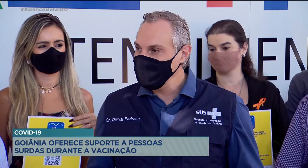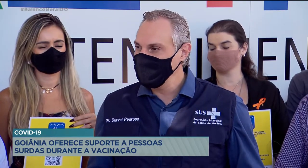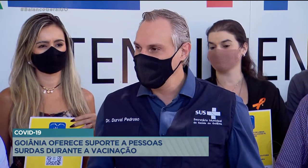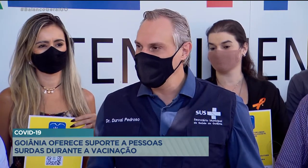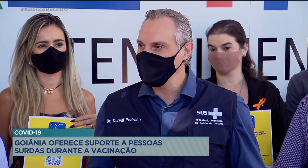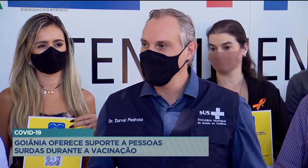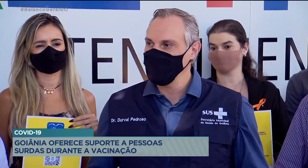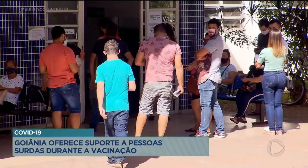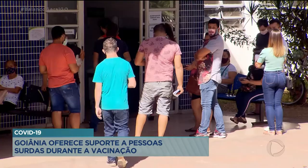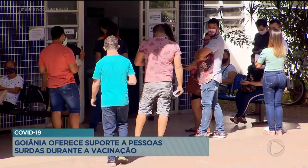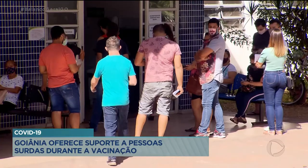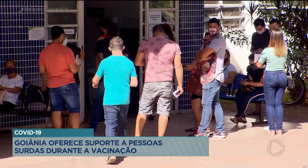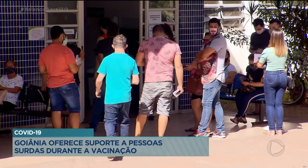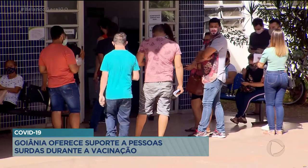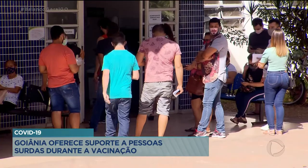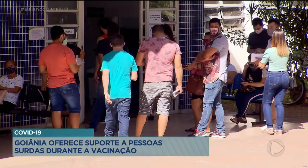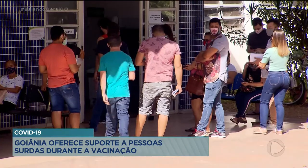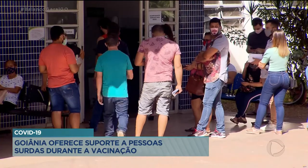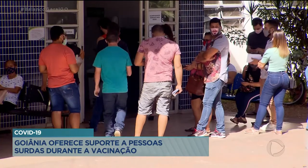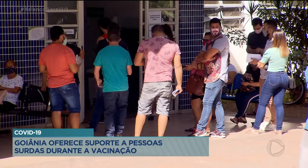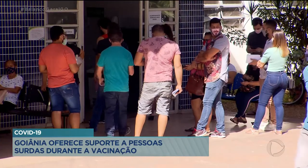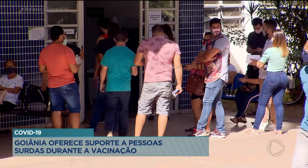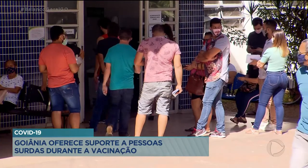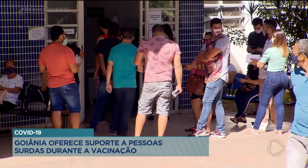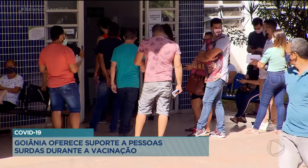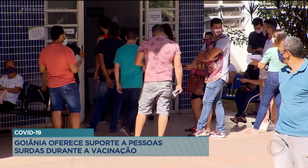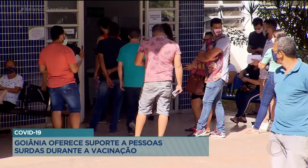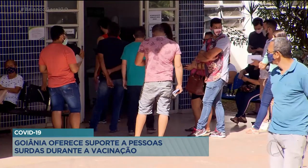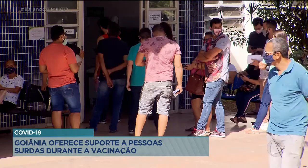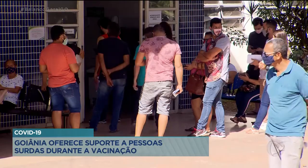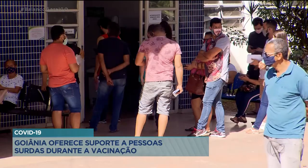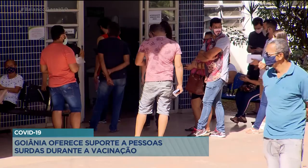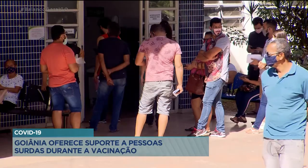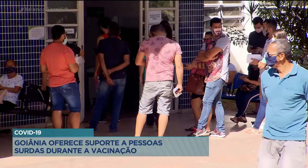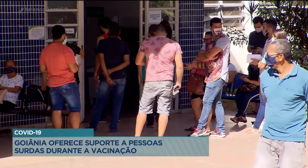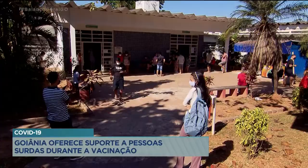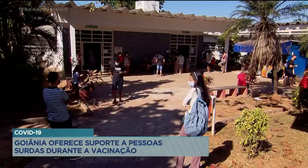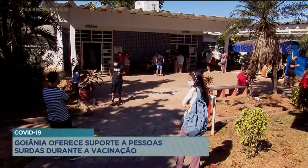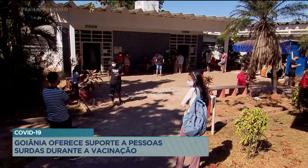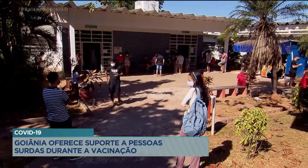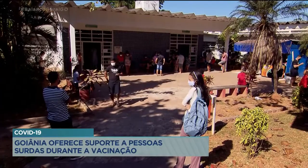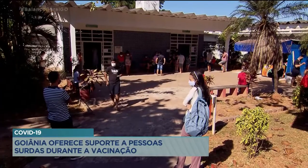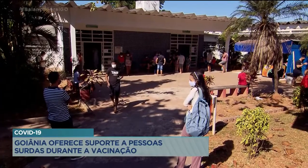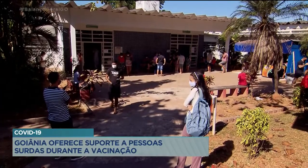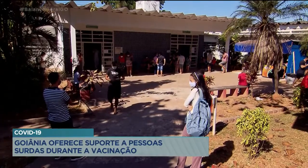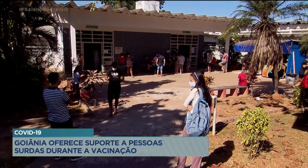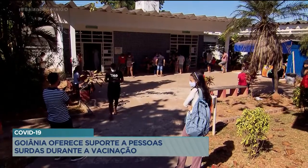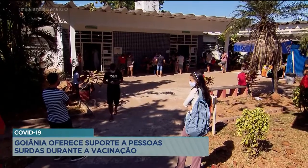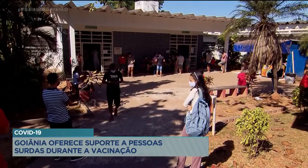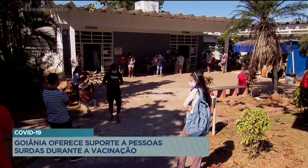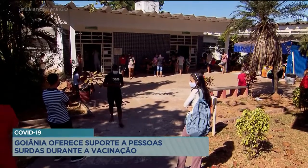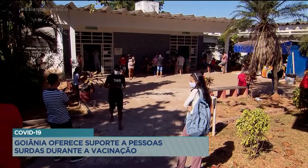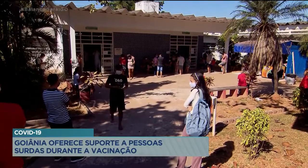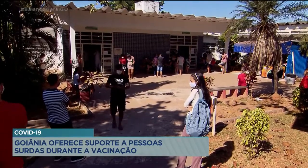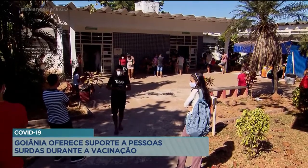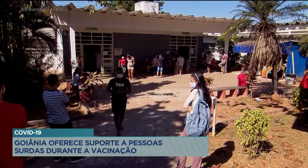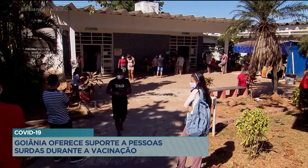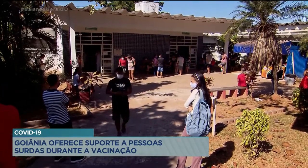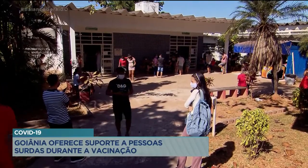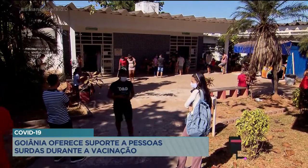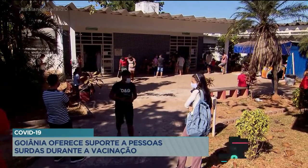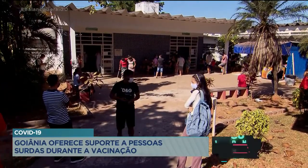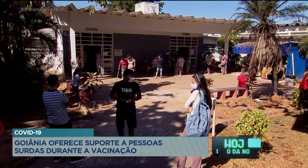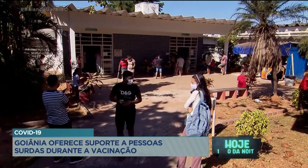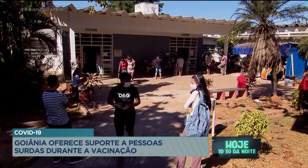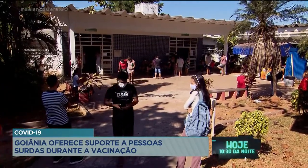quanto para a segunda. Lembrando que na capital, além dos grupos prioritários, também são imunizados trabalhadores da educação,